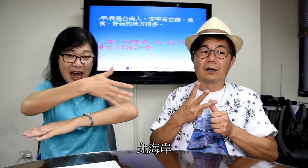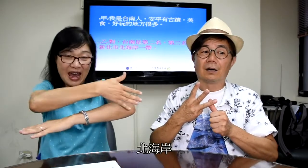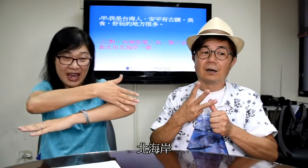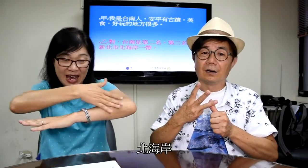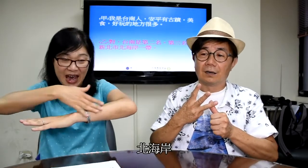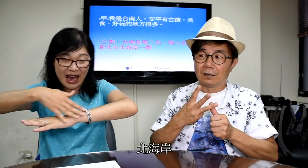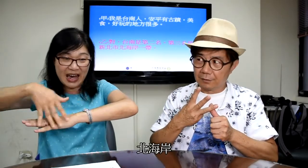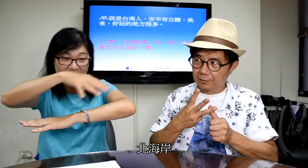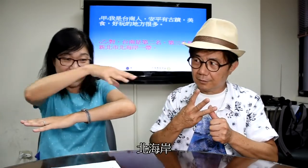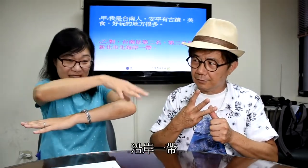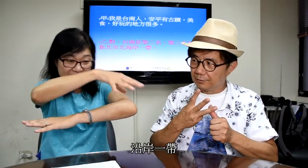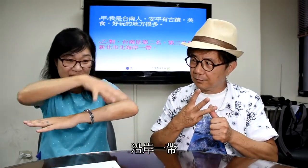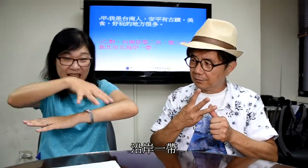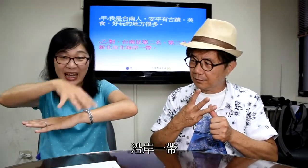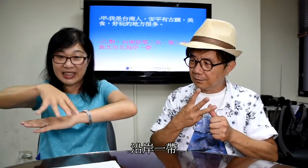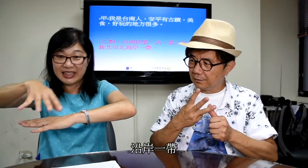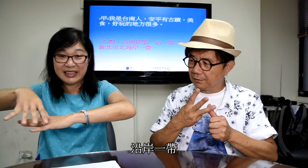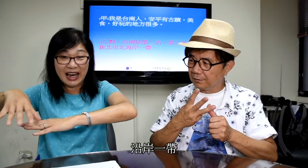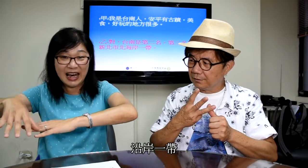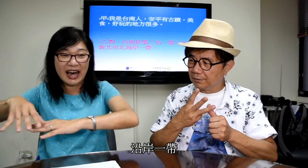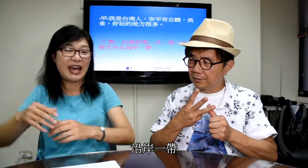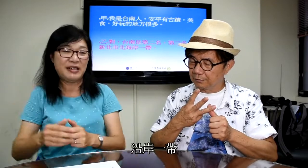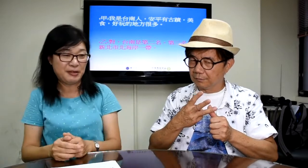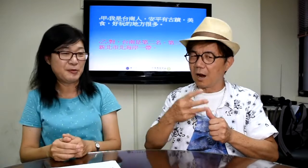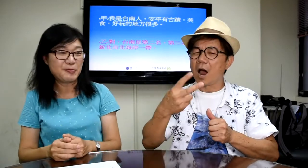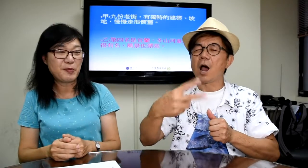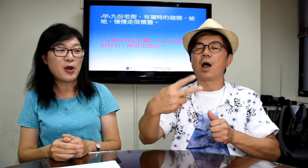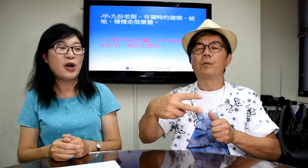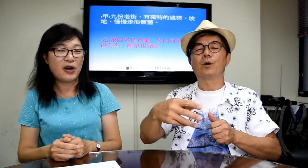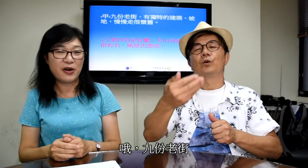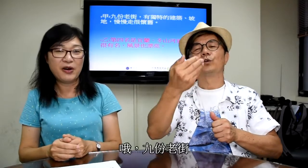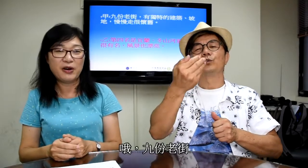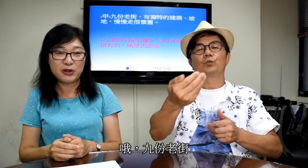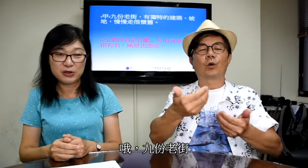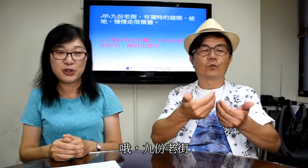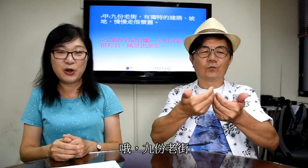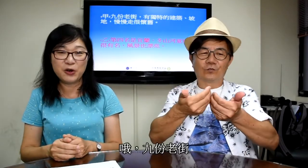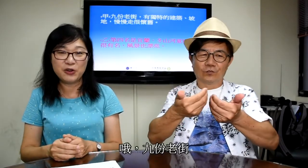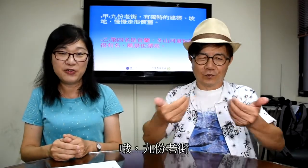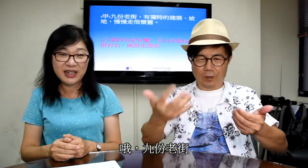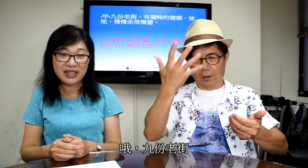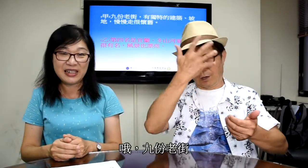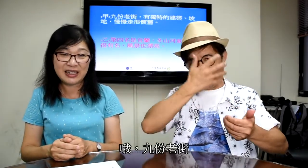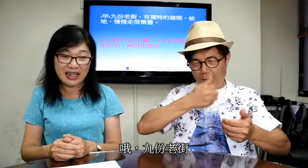海岸沿岸一带，哦，九份